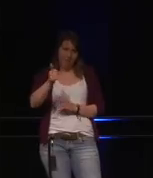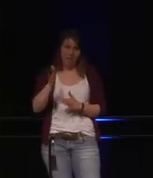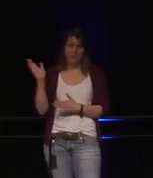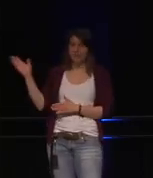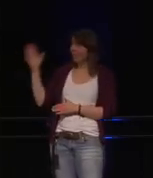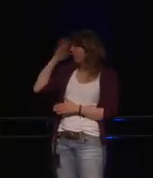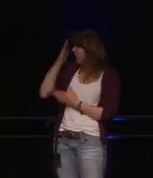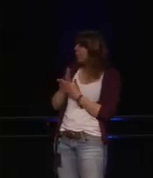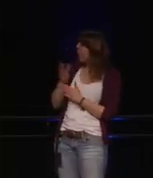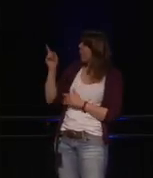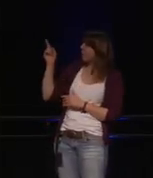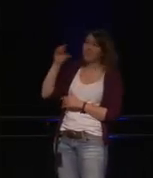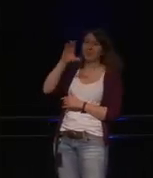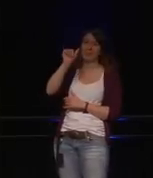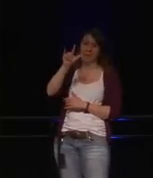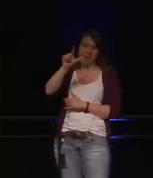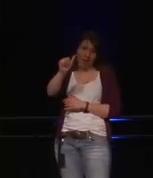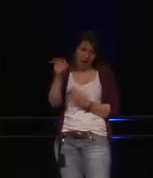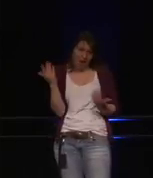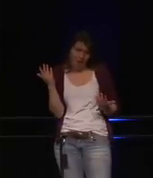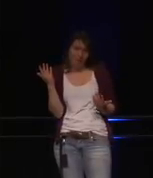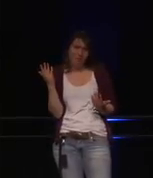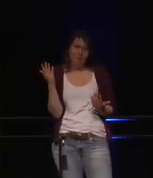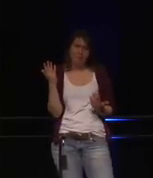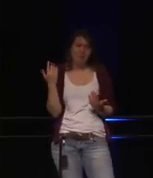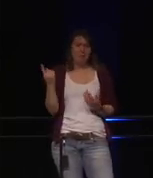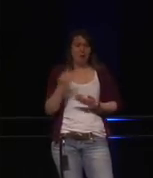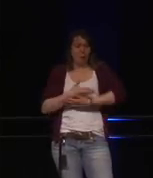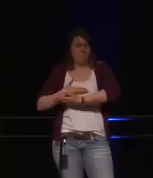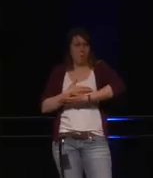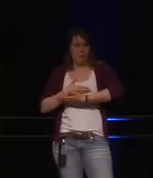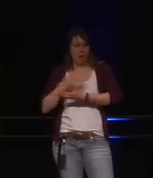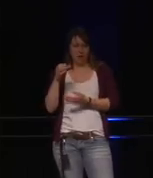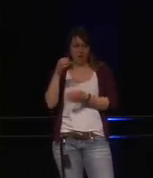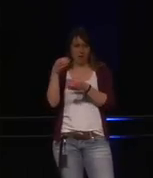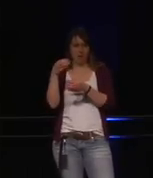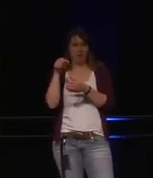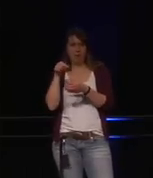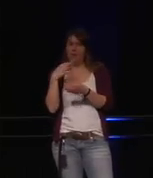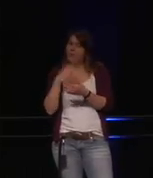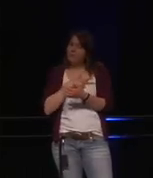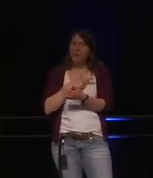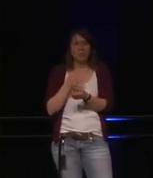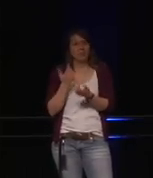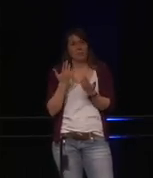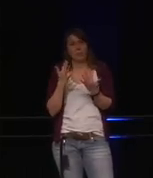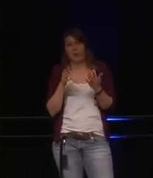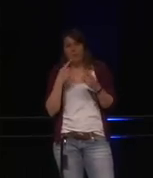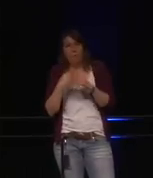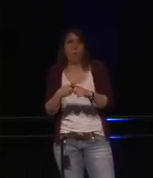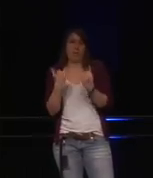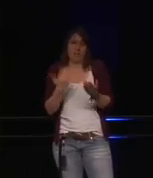Quizás han oído sobre Kyla. Es una muñeca muy insegura que fue prohibida en